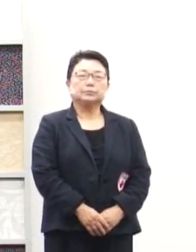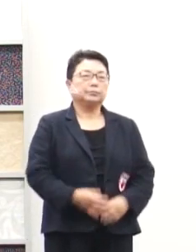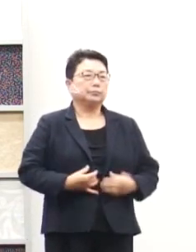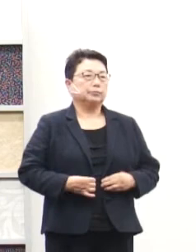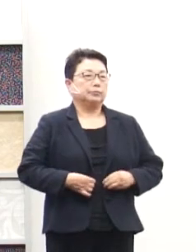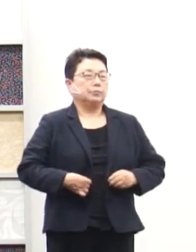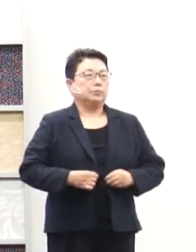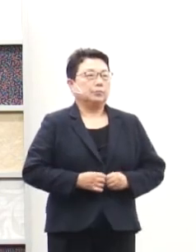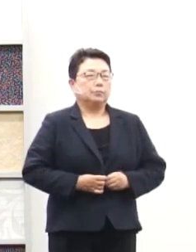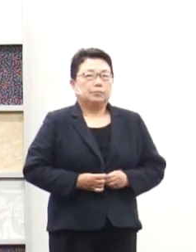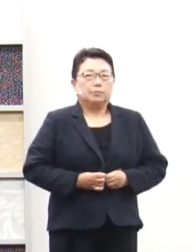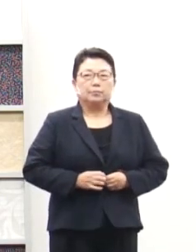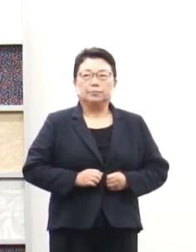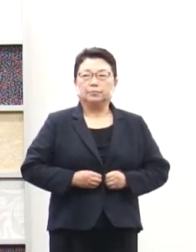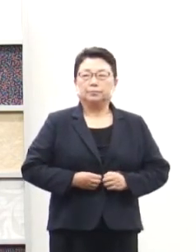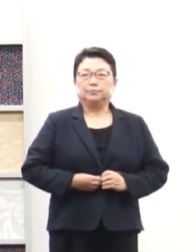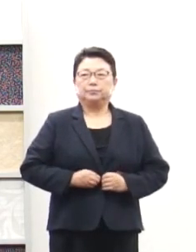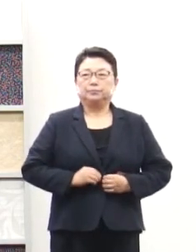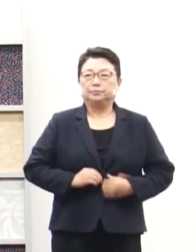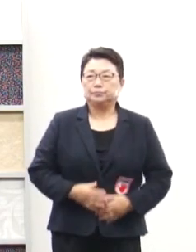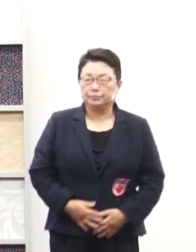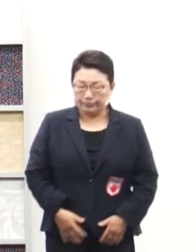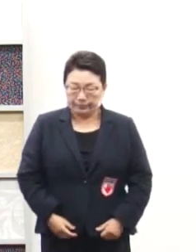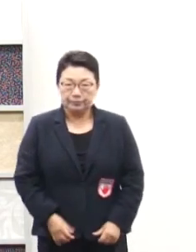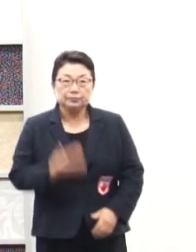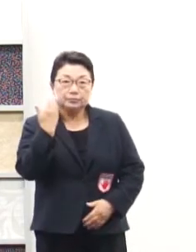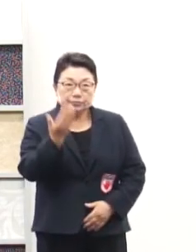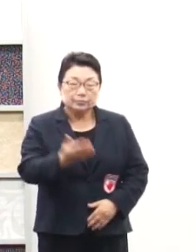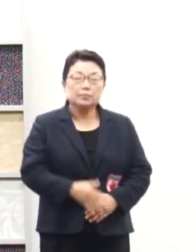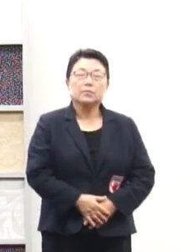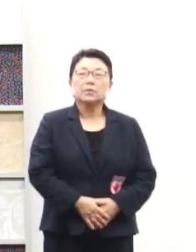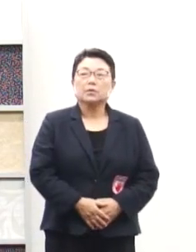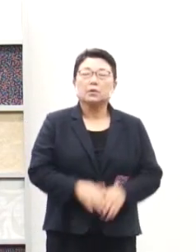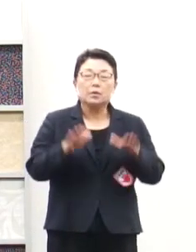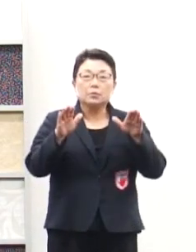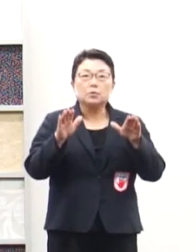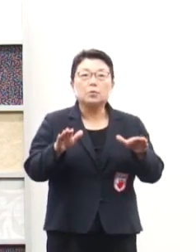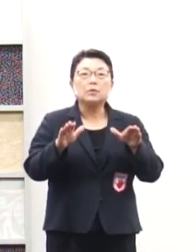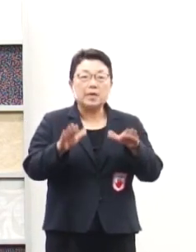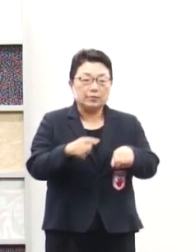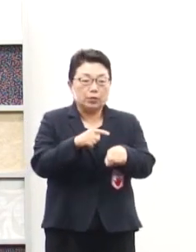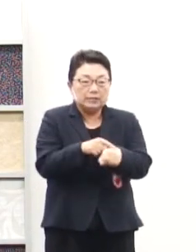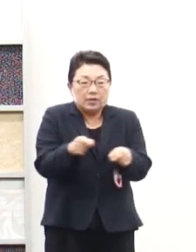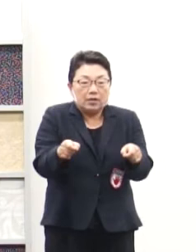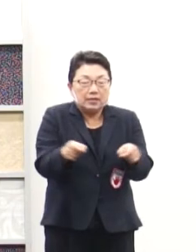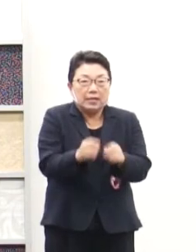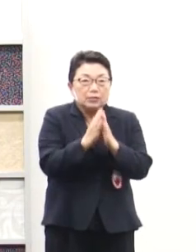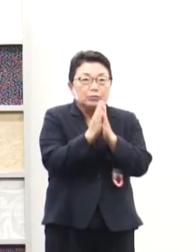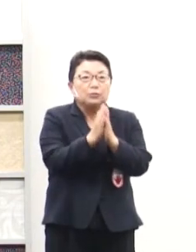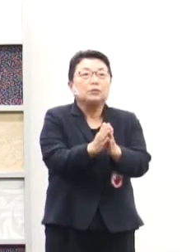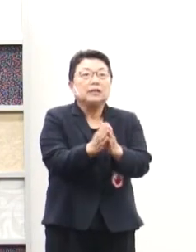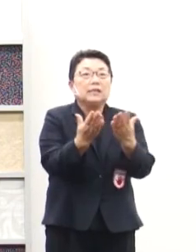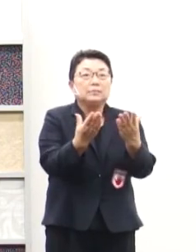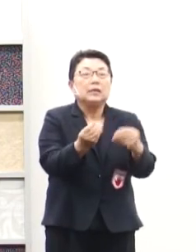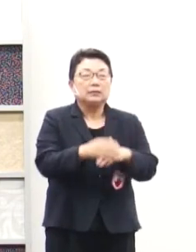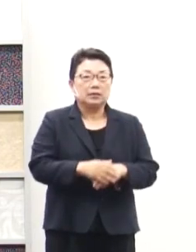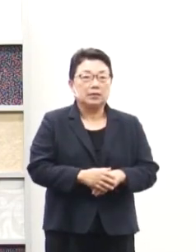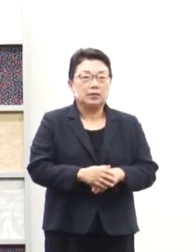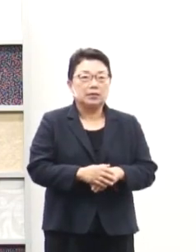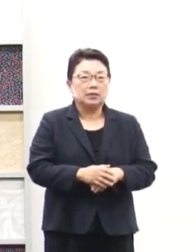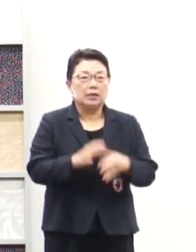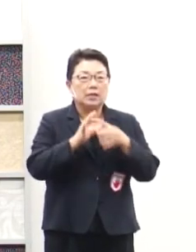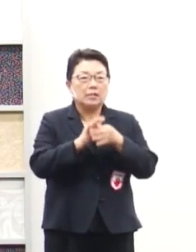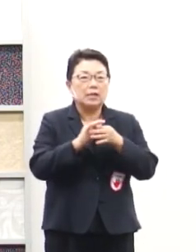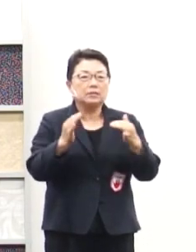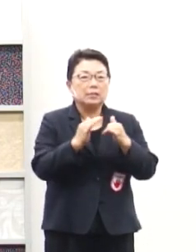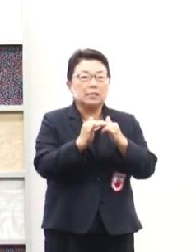マニさん。 マニシュラメです。今回の時短要請でこれだけ結構感染者が実際に